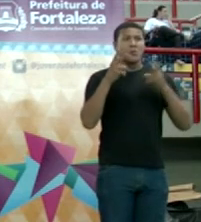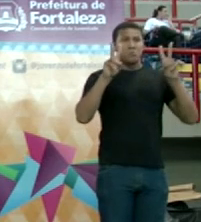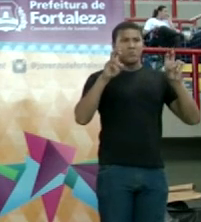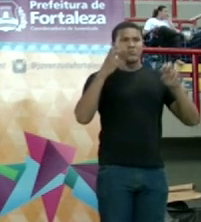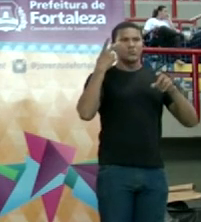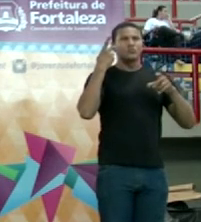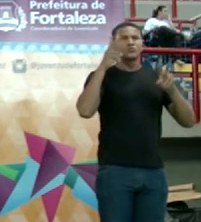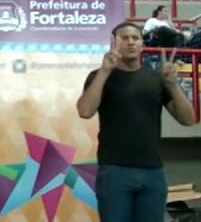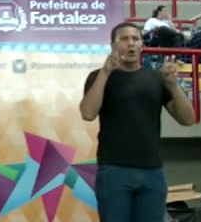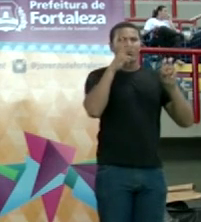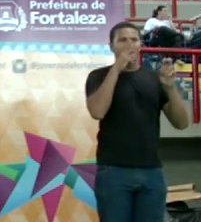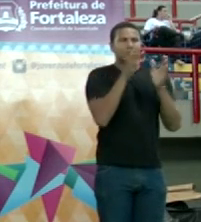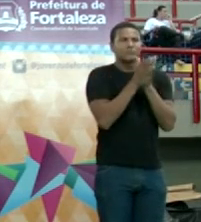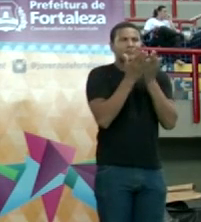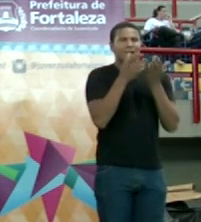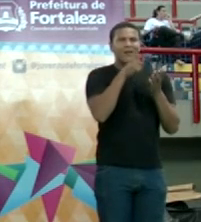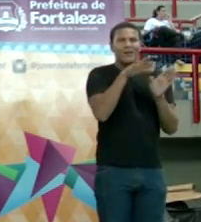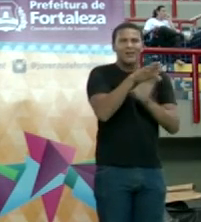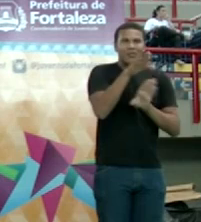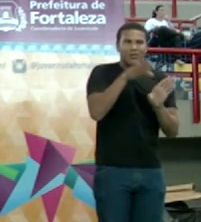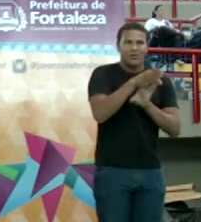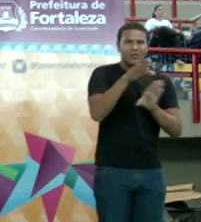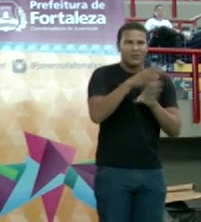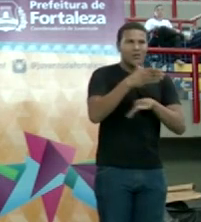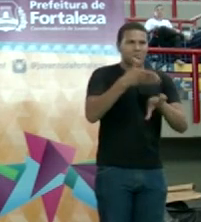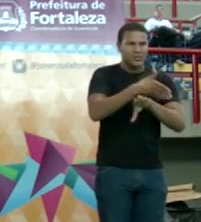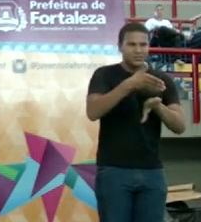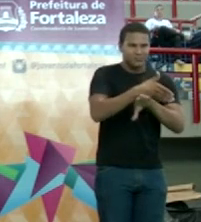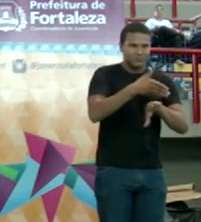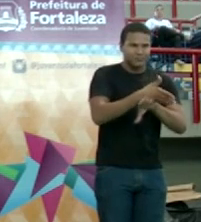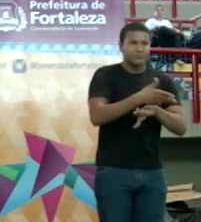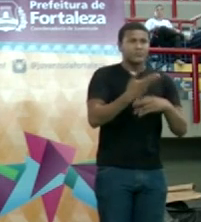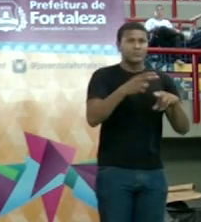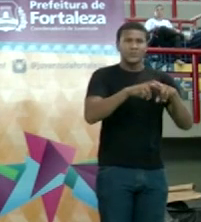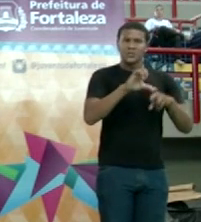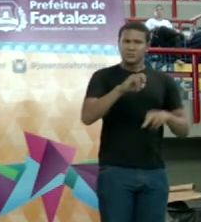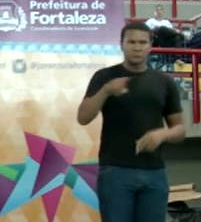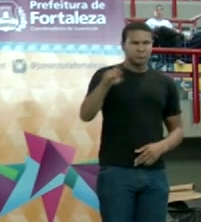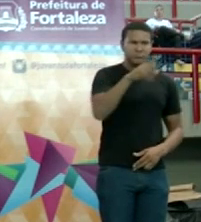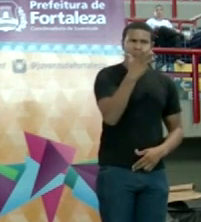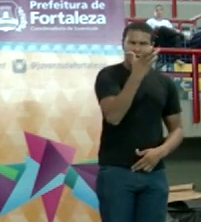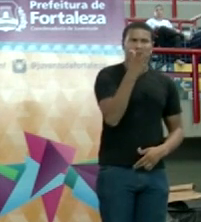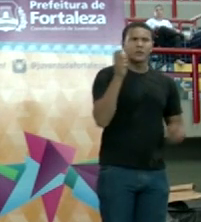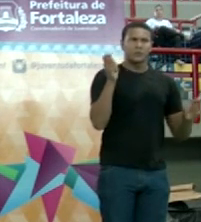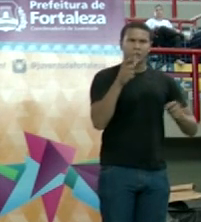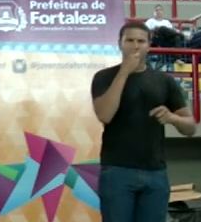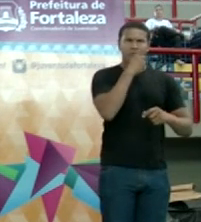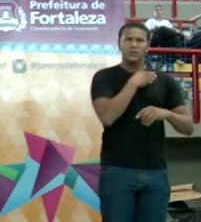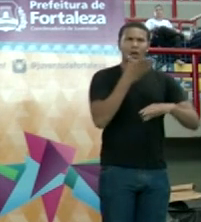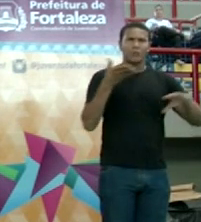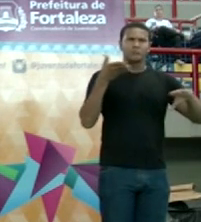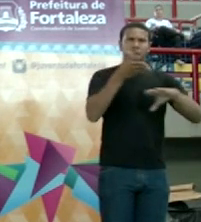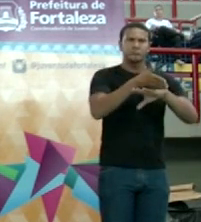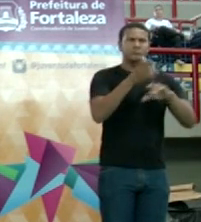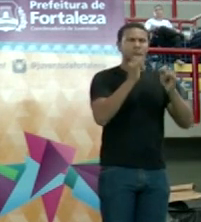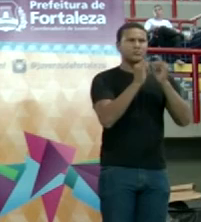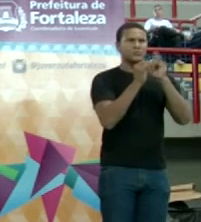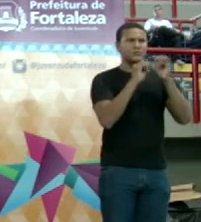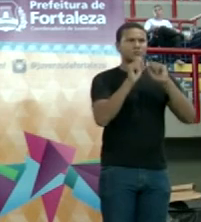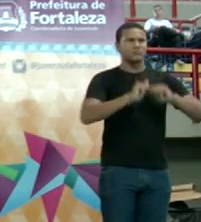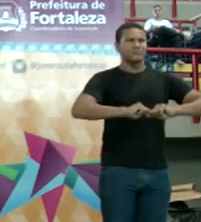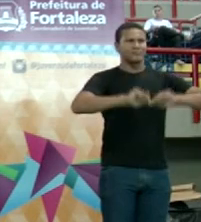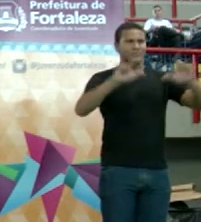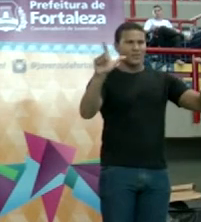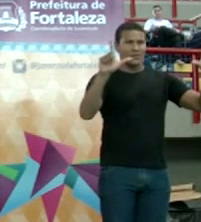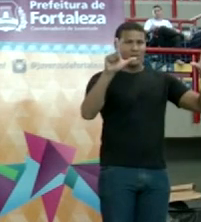guia do participante de 2013. Quem quiser pode acessar o site do MEC-INEP e